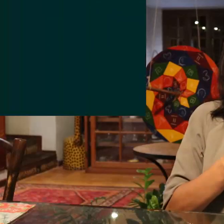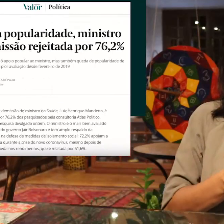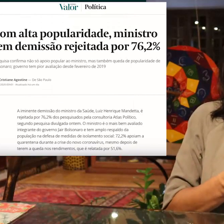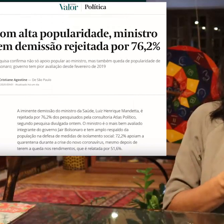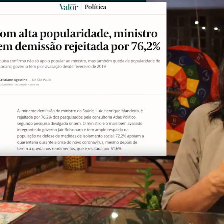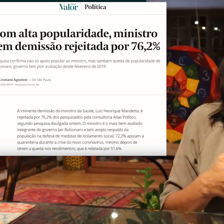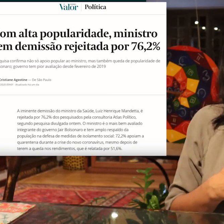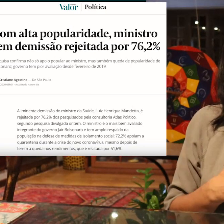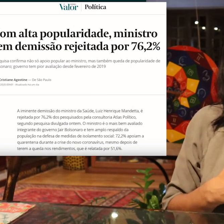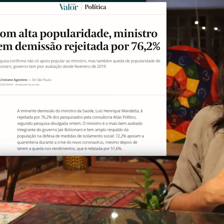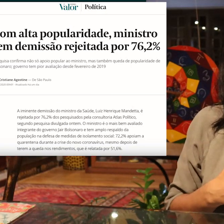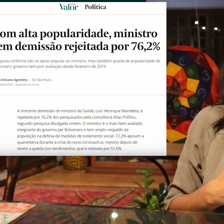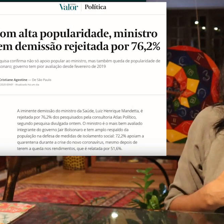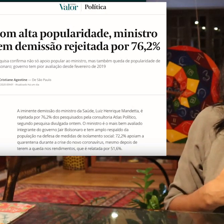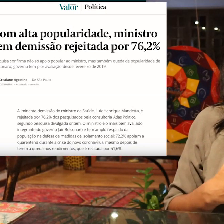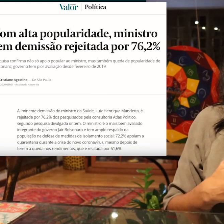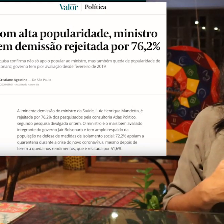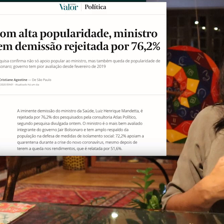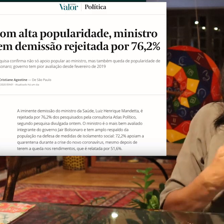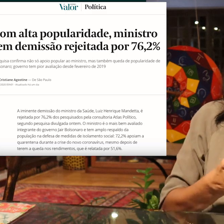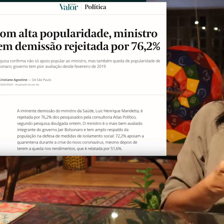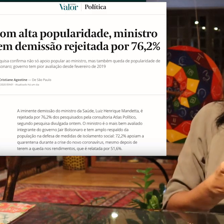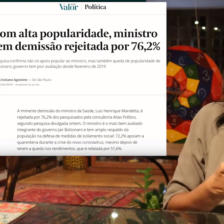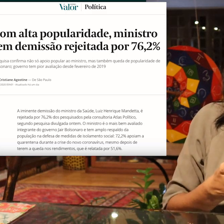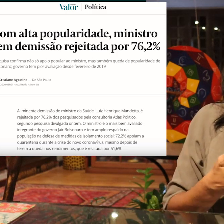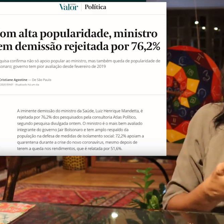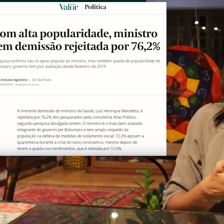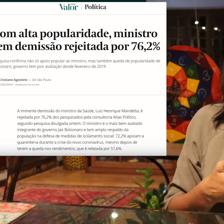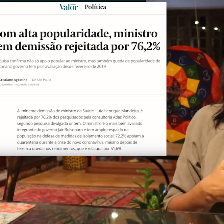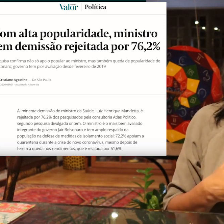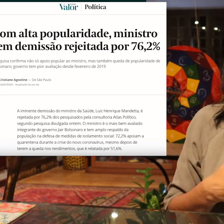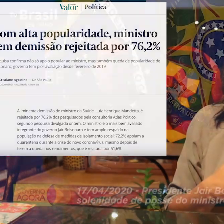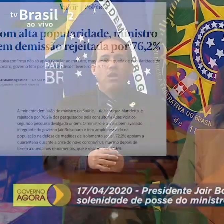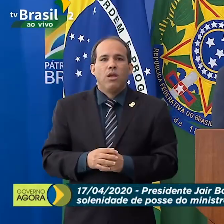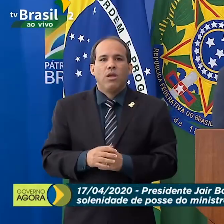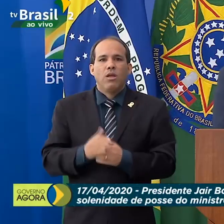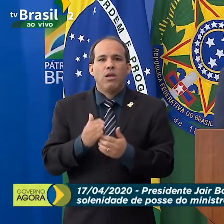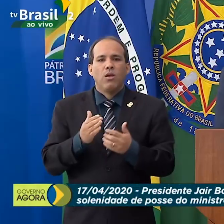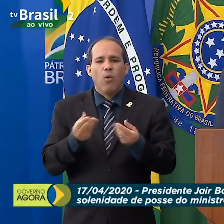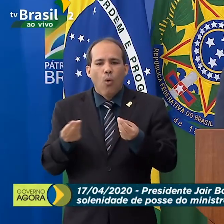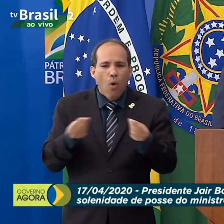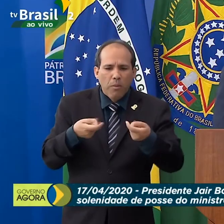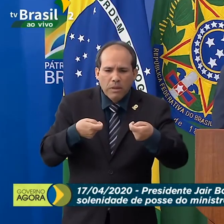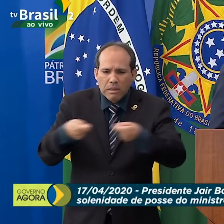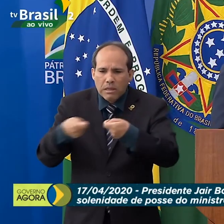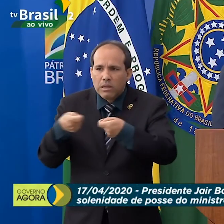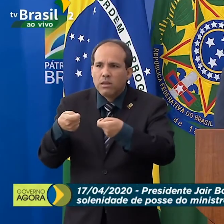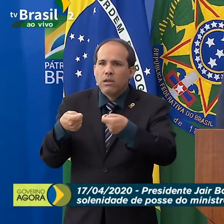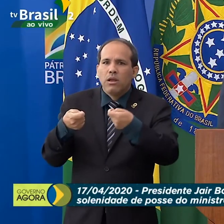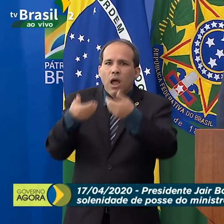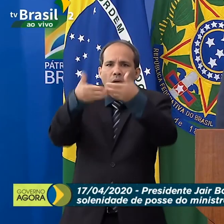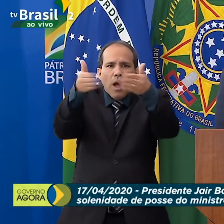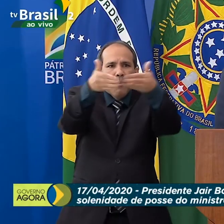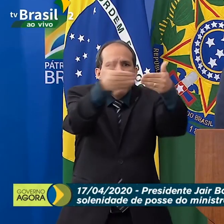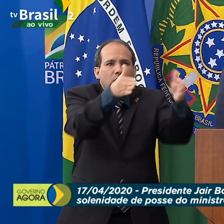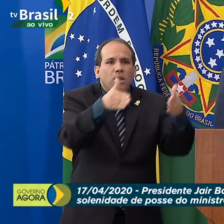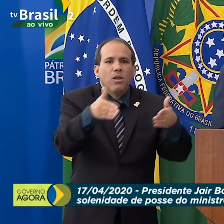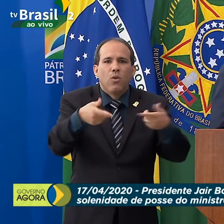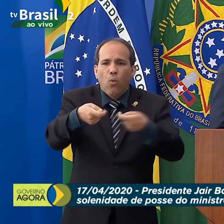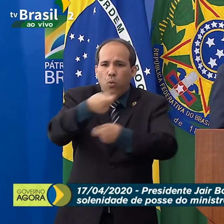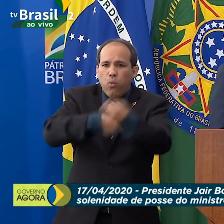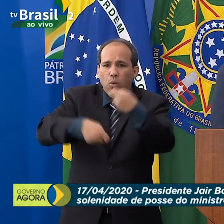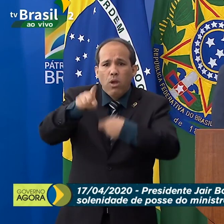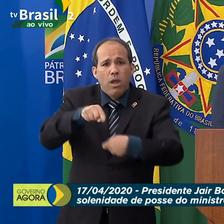Foi a boa comunicação de Mandetta que fez dele um rival para o presidente da república. Com seus 22 ministros finalmente